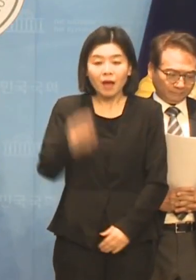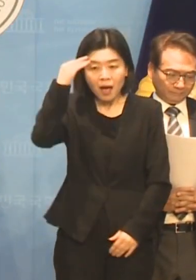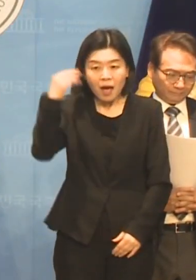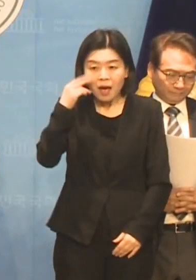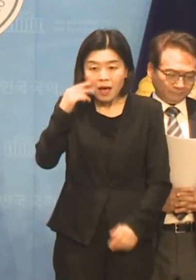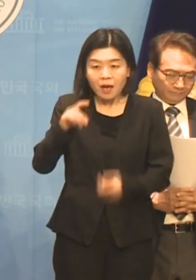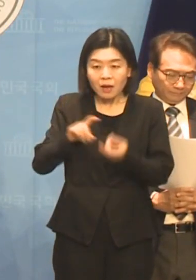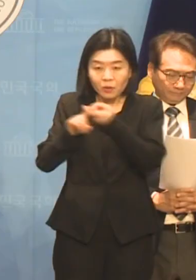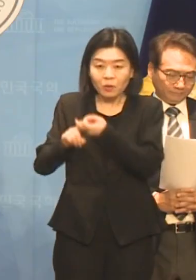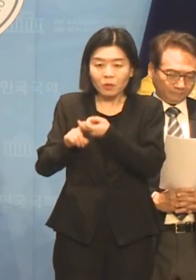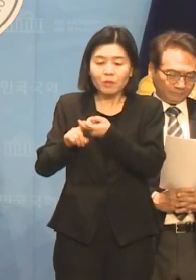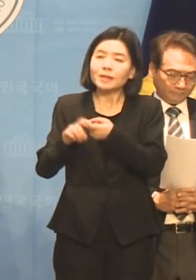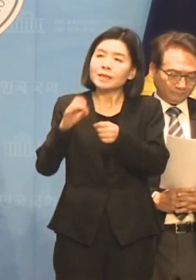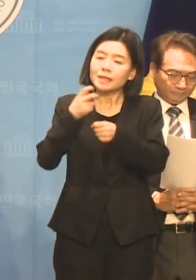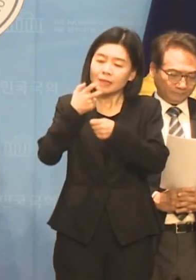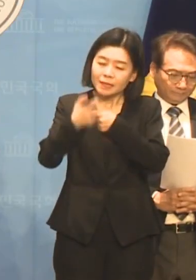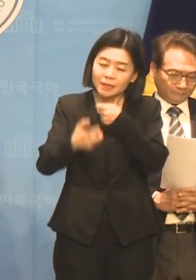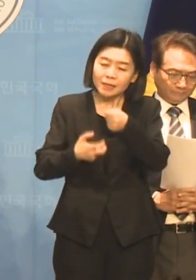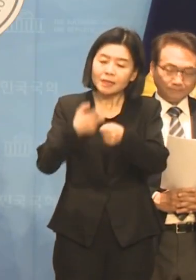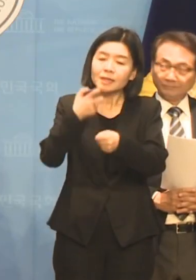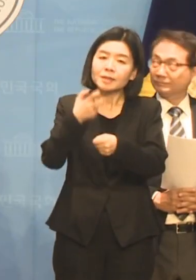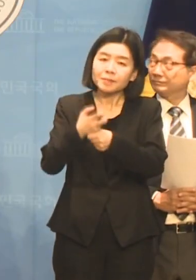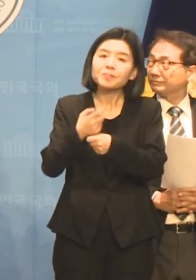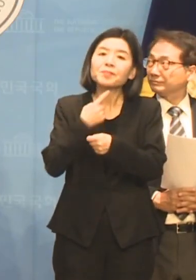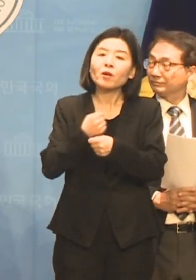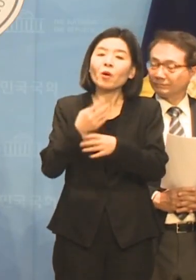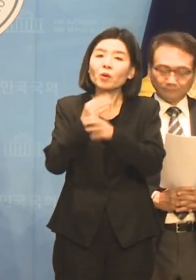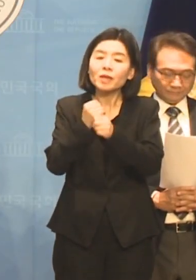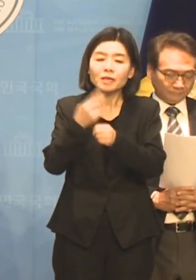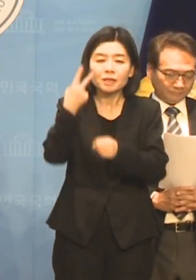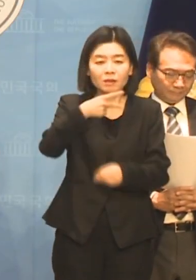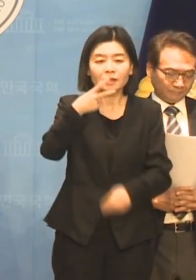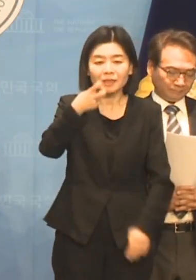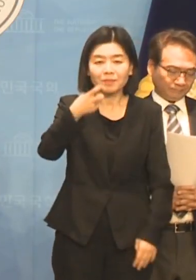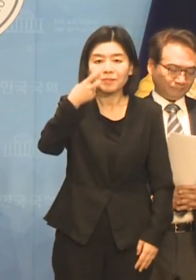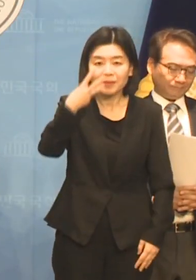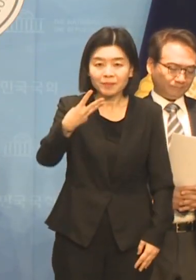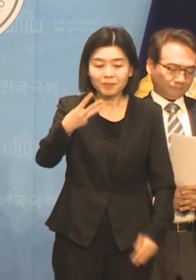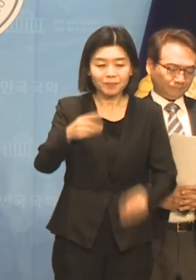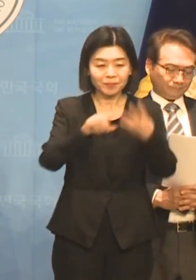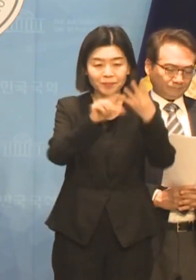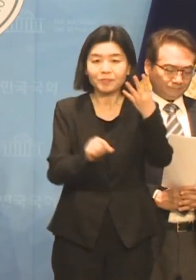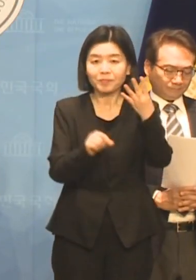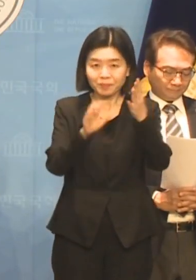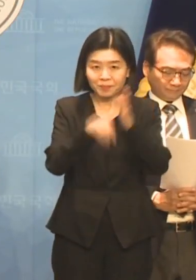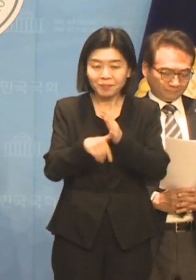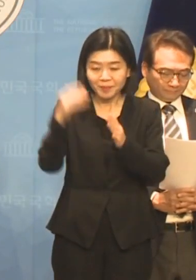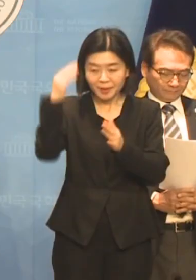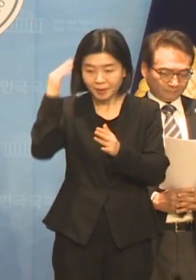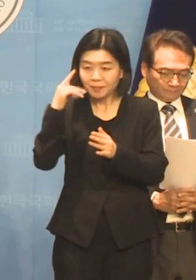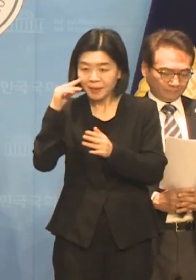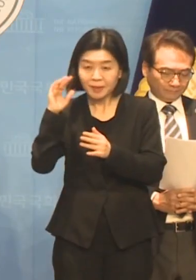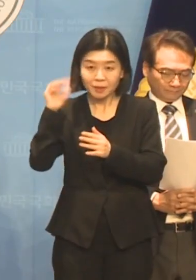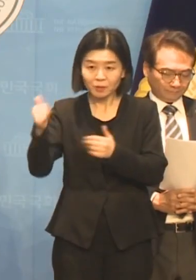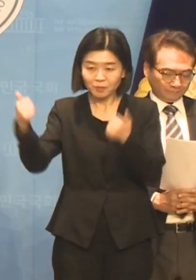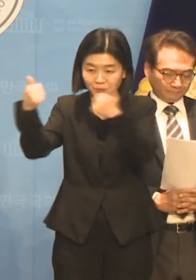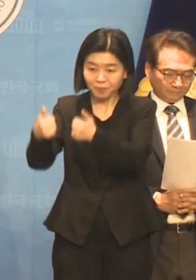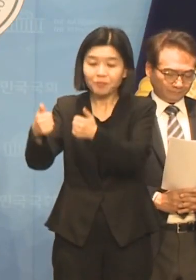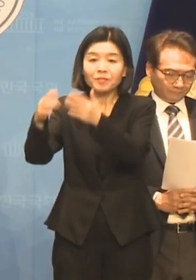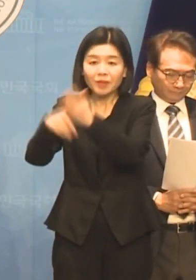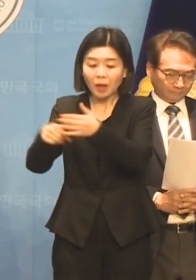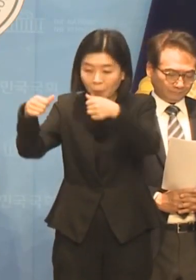한미동맹 70주년이던 지난 2023년 4월 한미 정상회담 당시